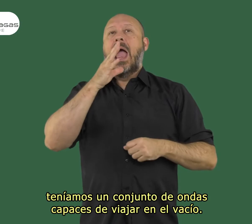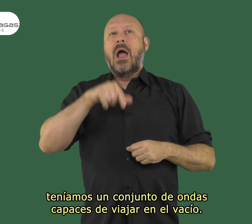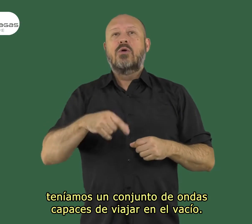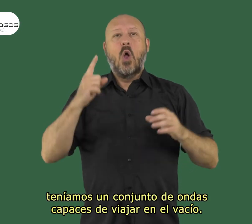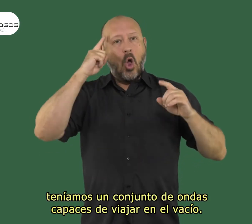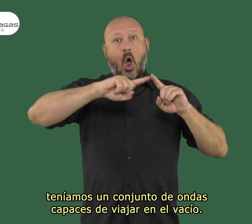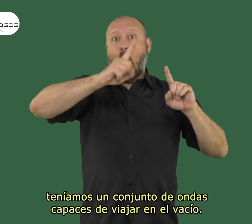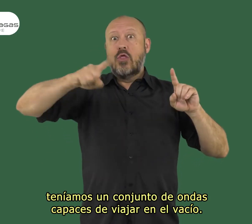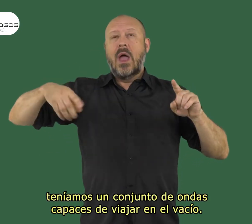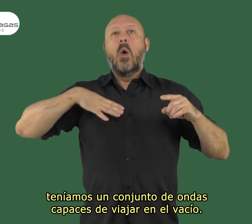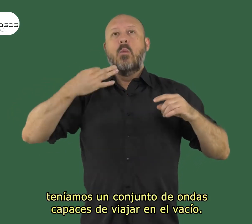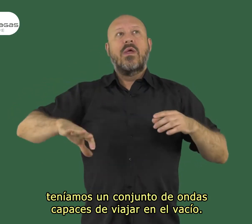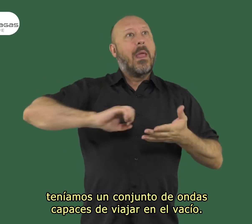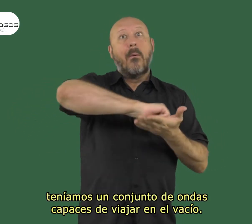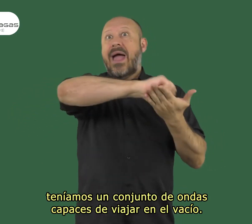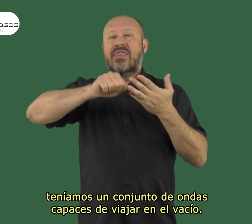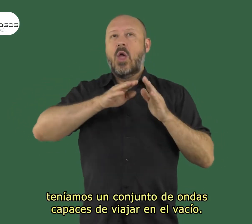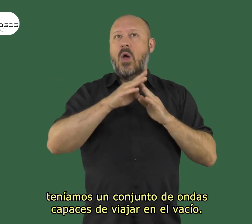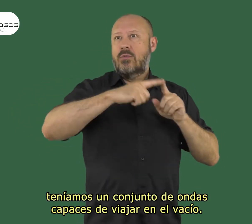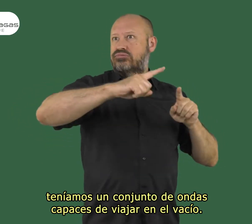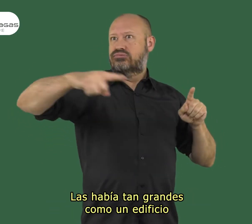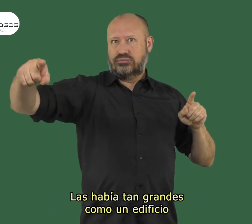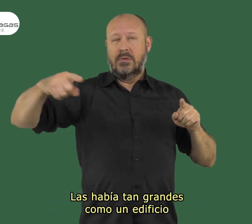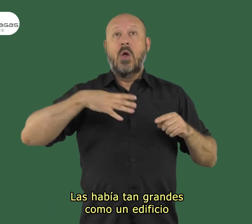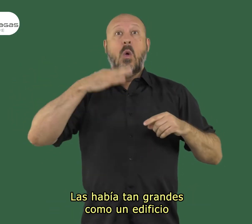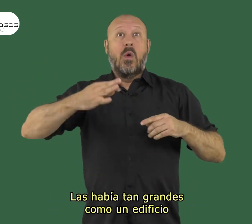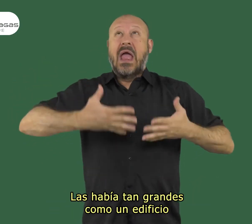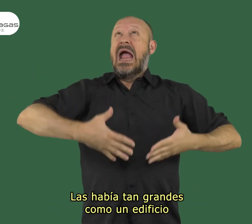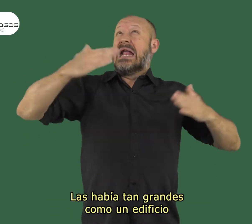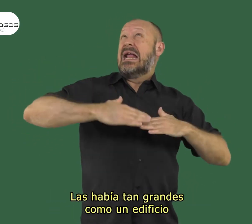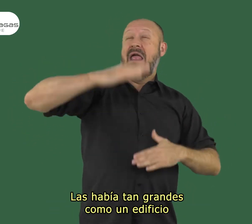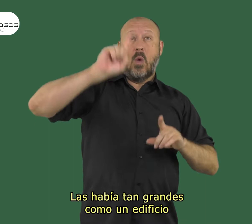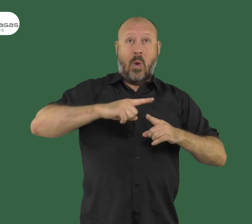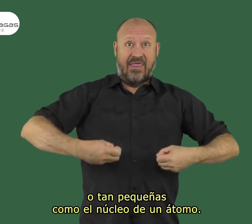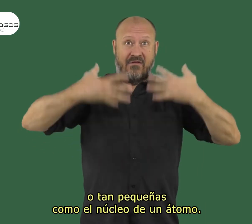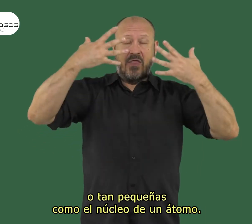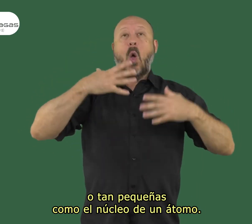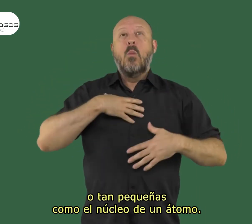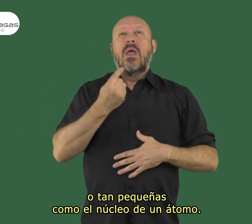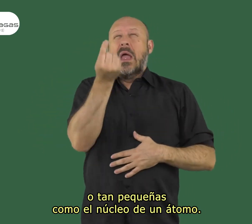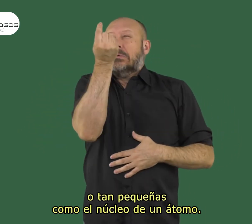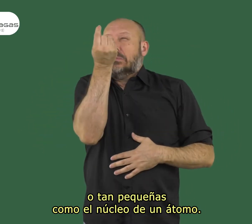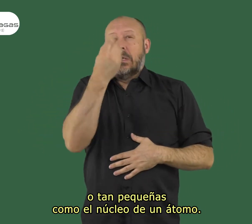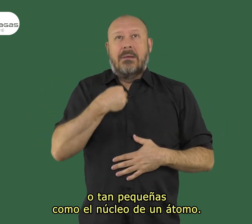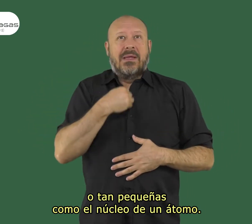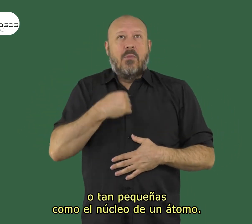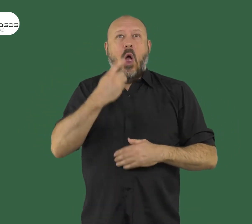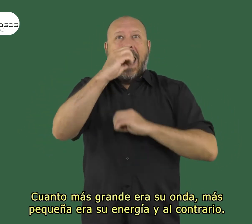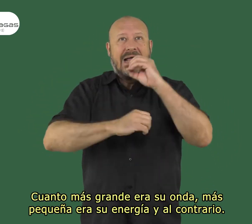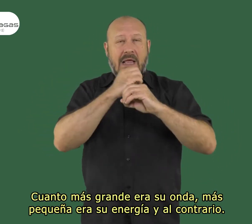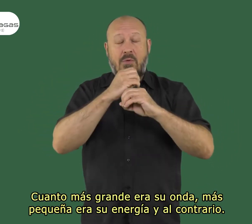radiación, teníamos un conjunto de ondas capaces de viajar en el vacío. Las había tan grandes como un edificio o tan pequeñas como el núcleo de un